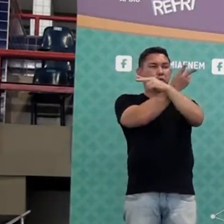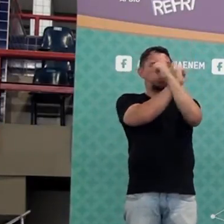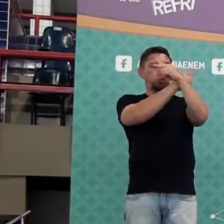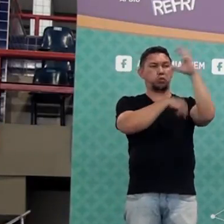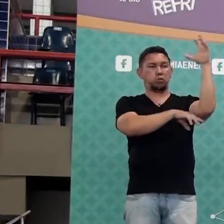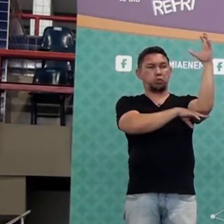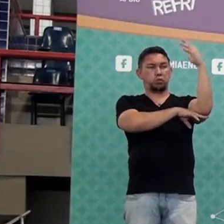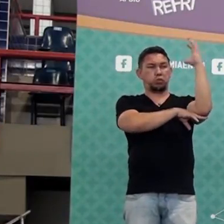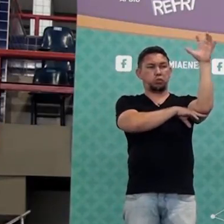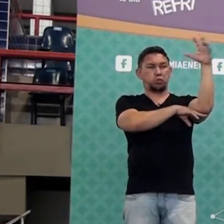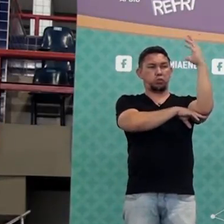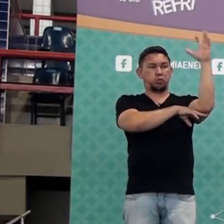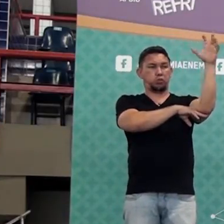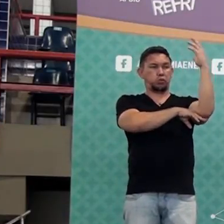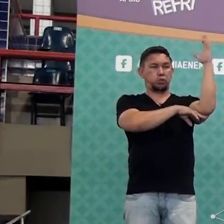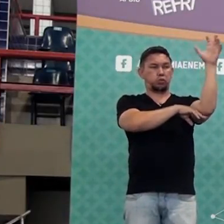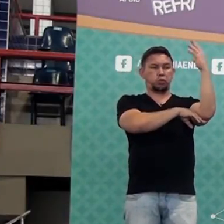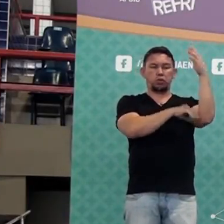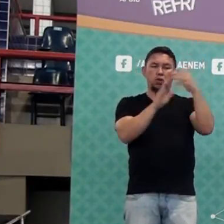litoral cearense, tá?